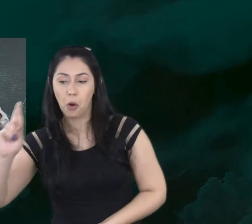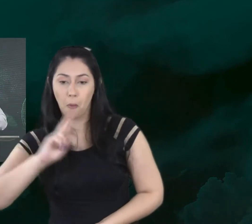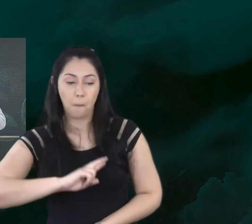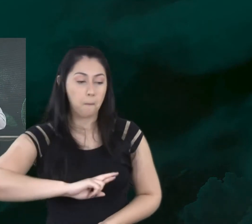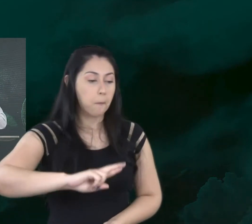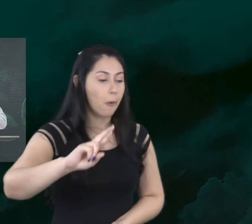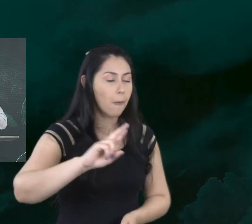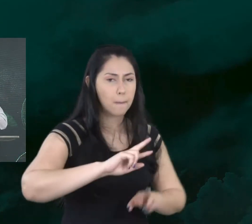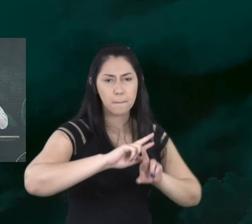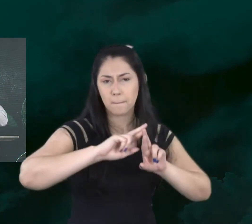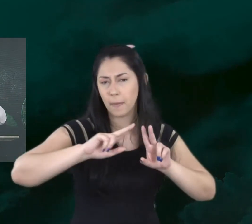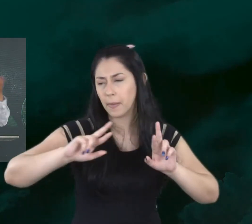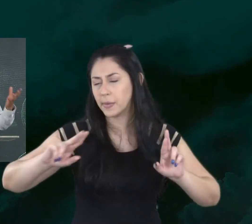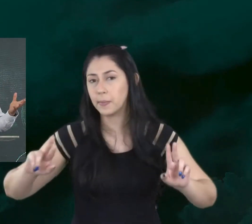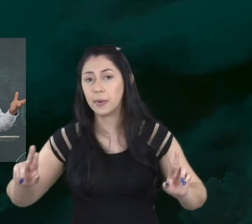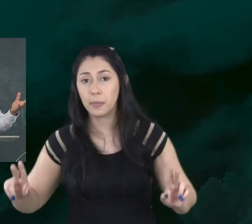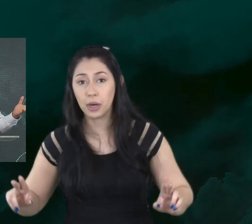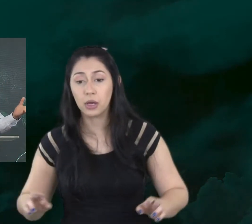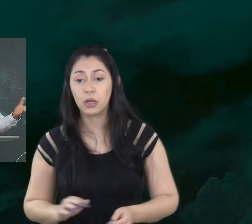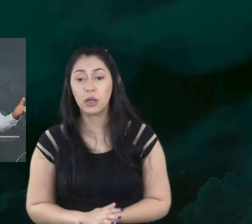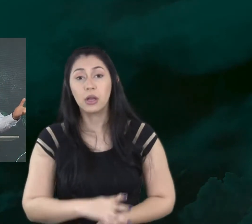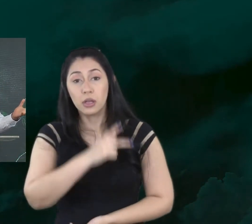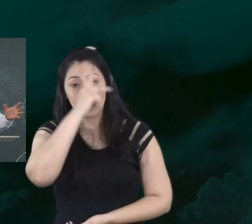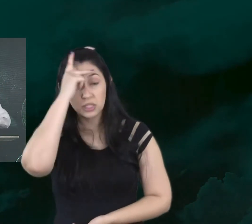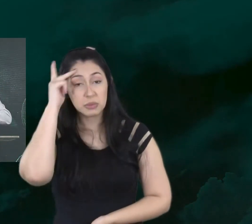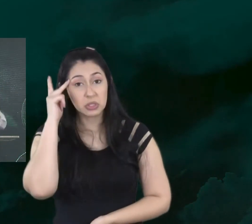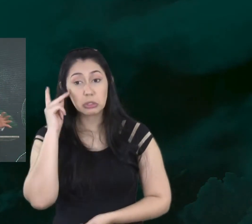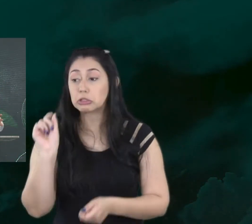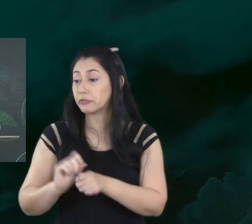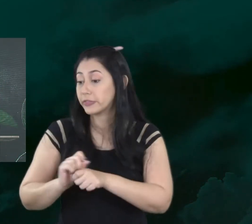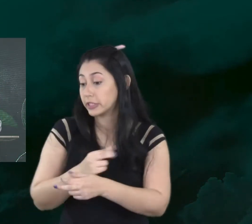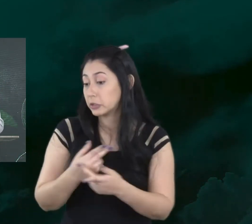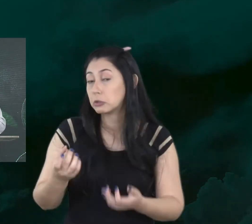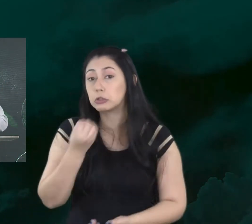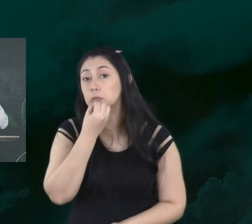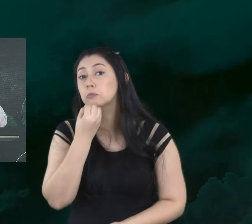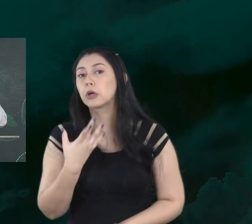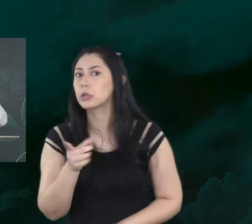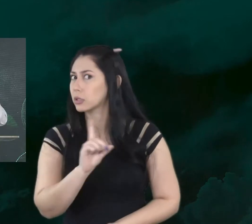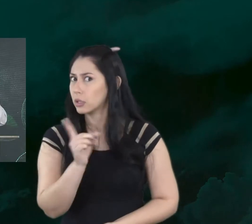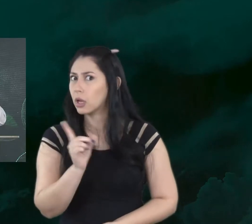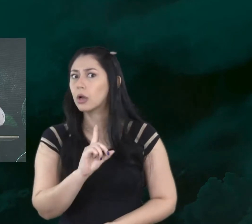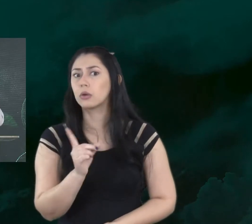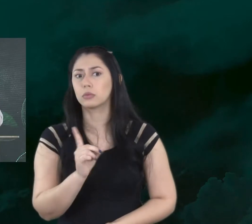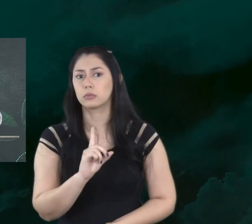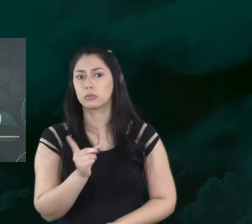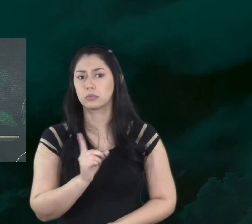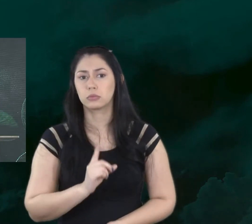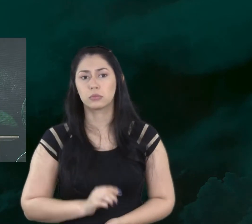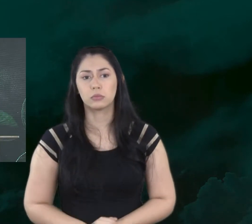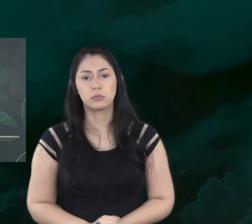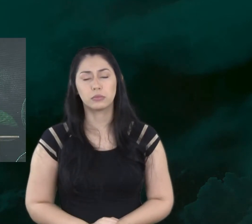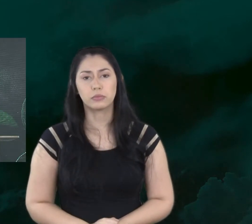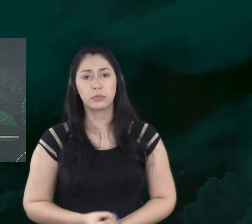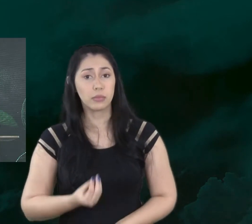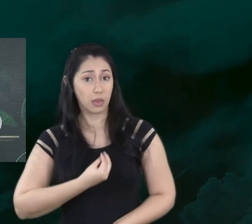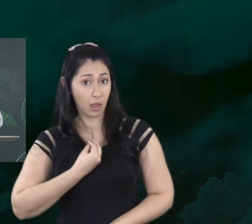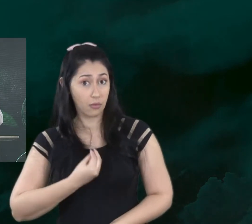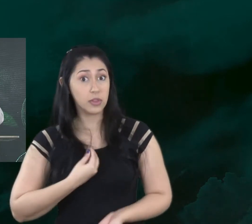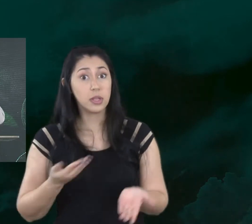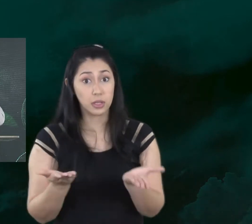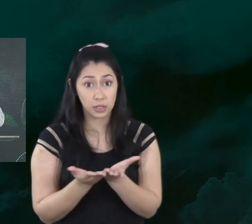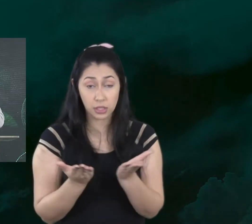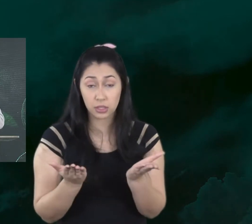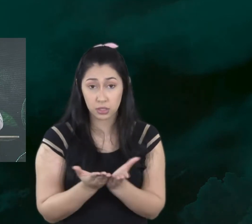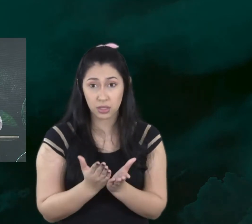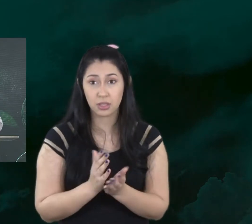povo, leva as pessoas a fazer um bem. Não é verdade. A vida cristã não